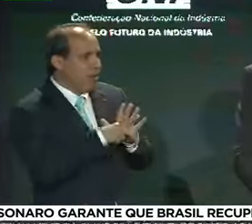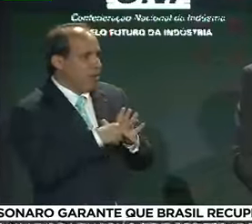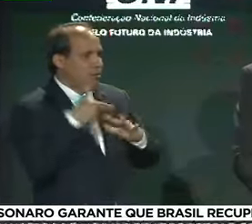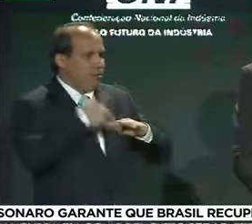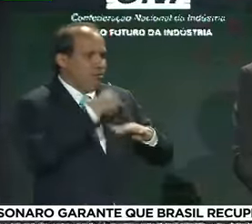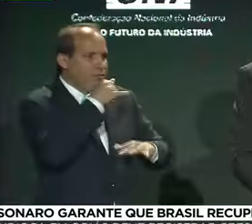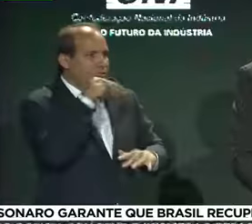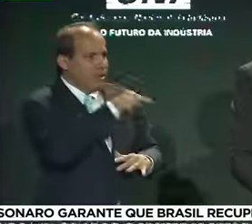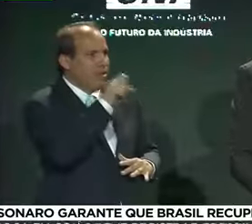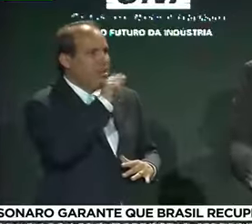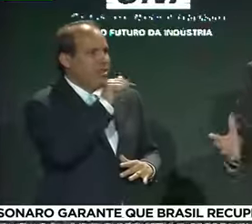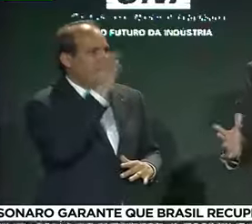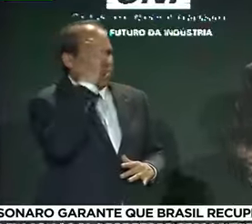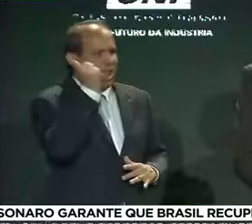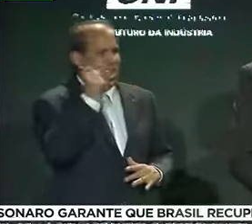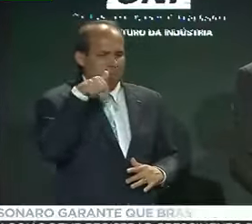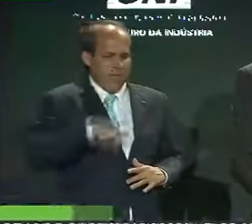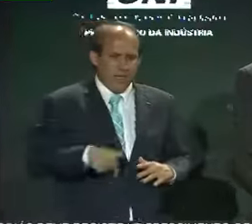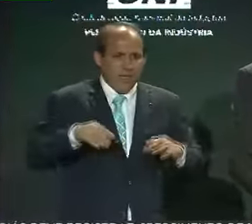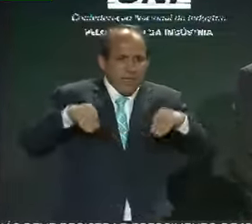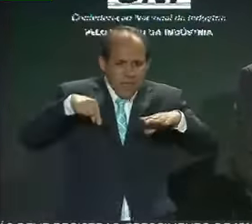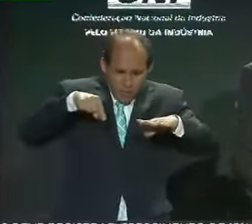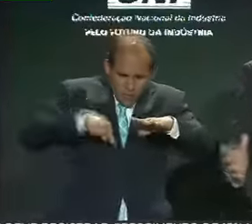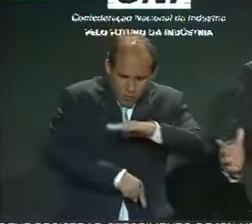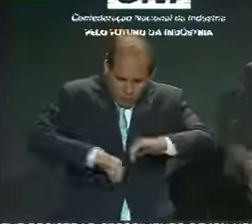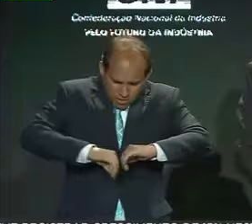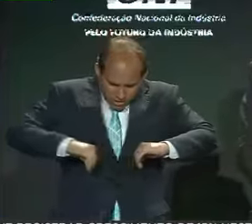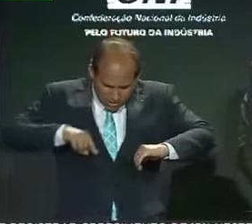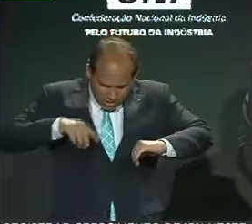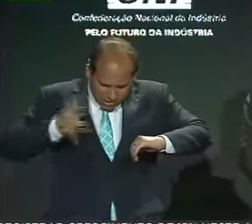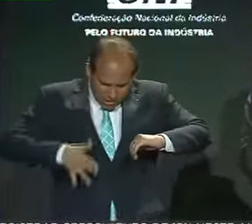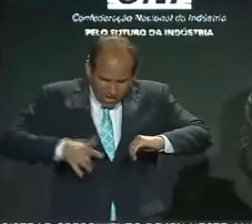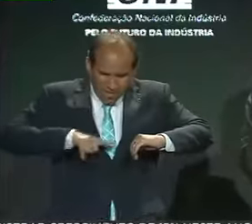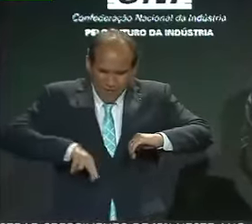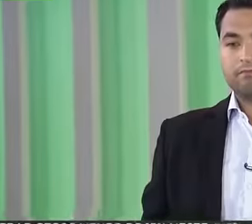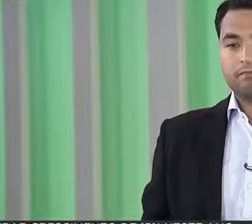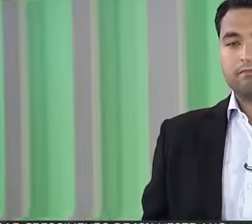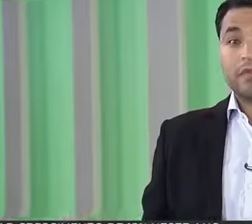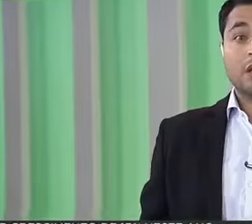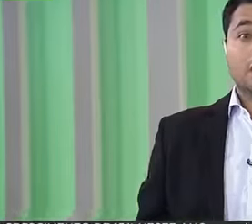Ele sabe o que nós temos aqui embaixo da terra. Ninguém tem isso que nós temos.